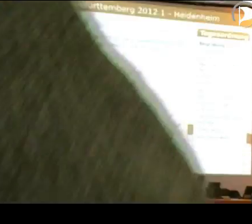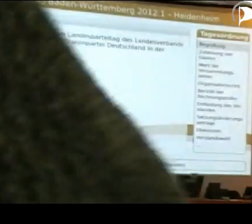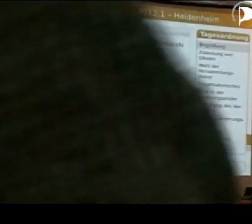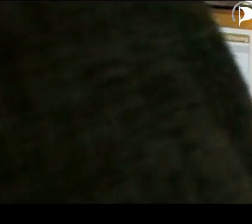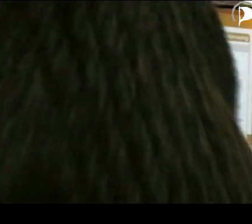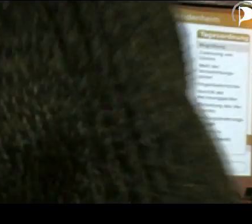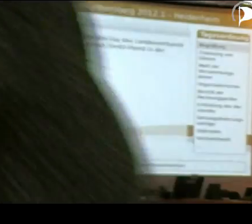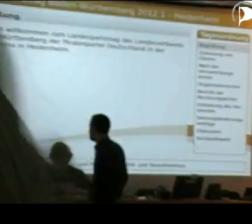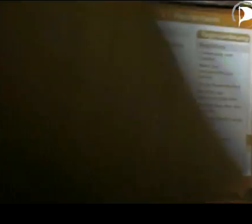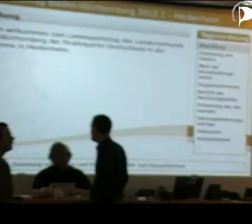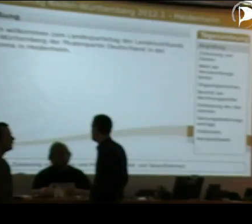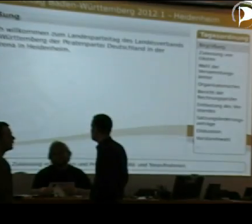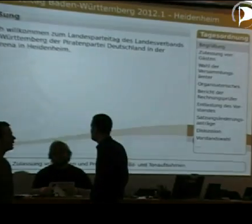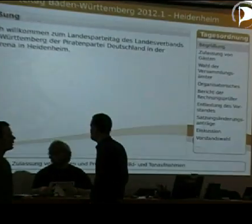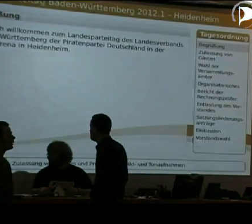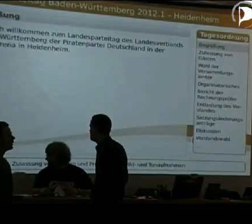auf